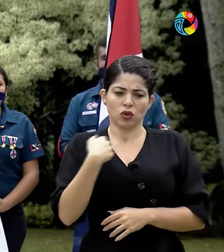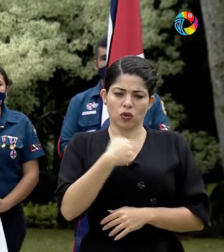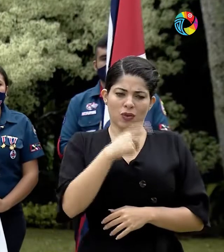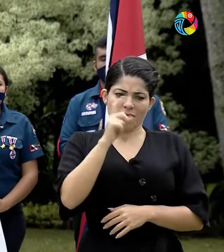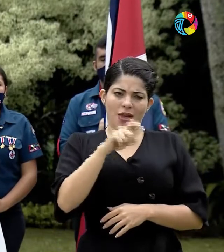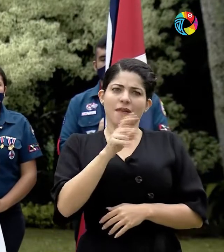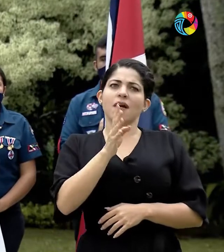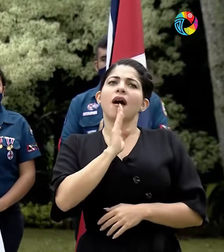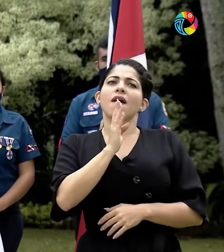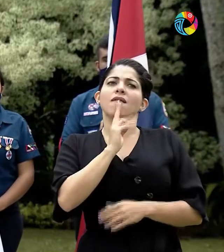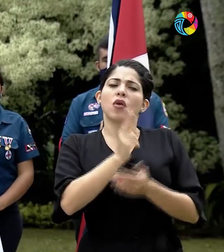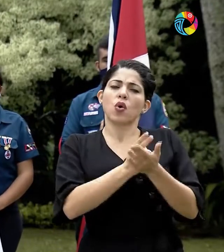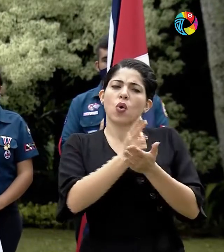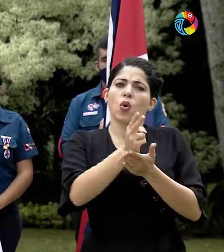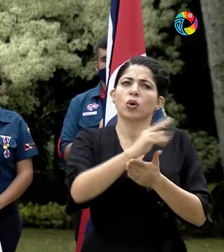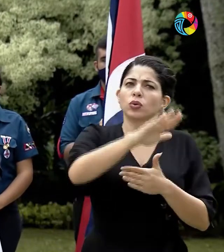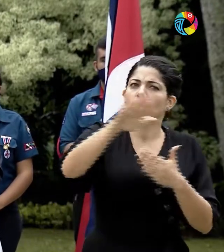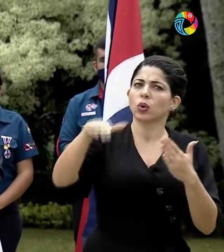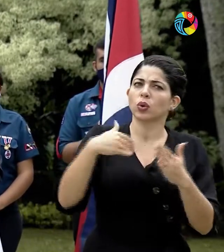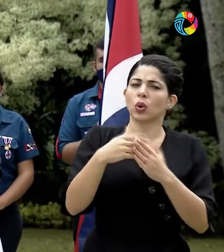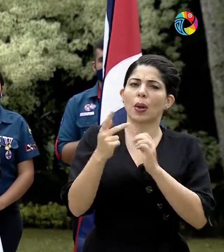al país, con mucha claridad.